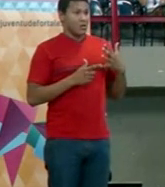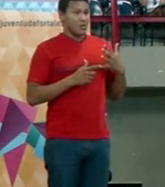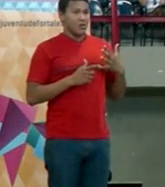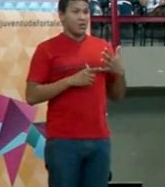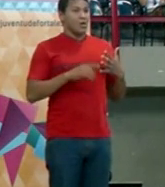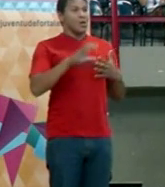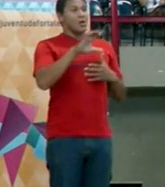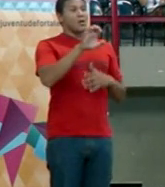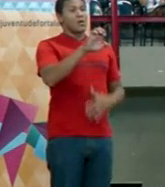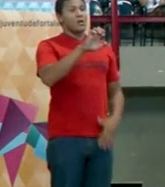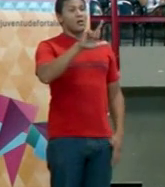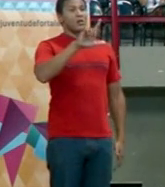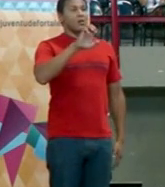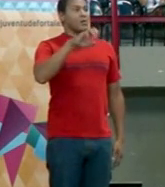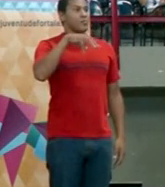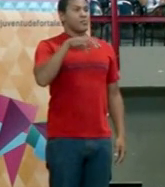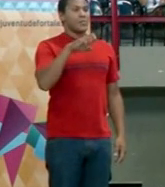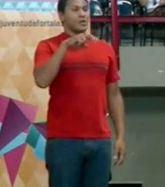vida.